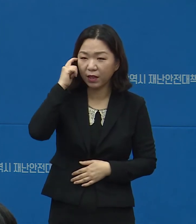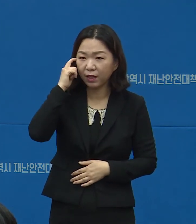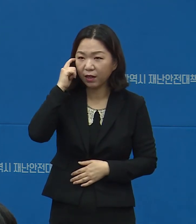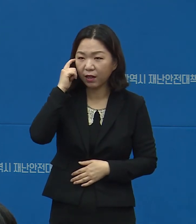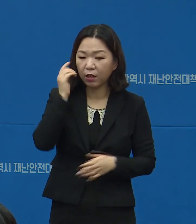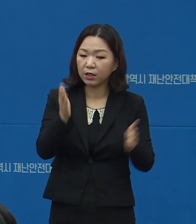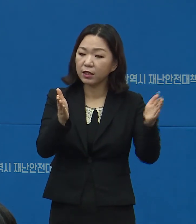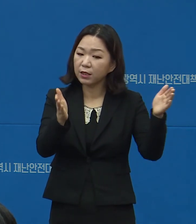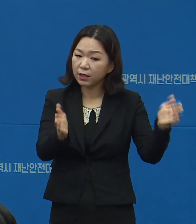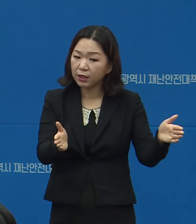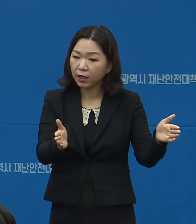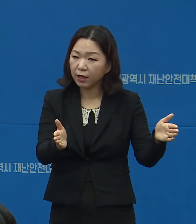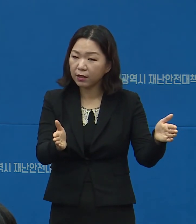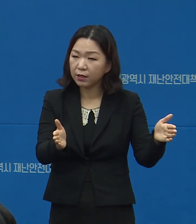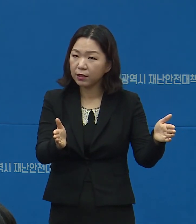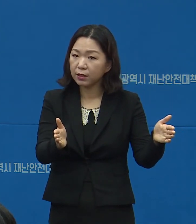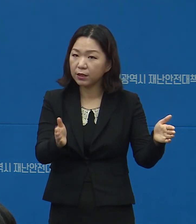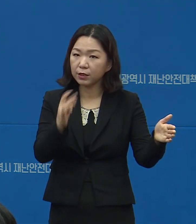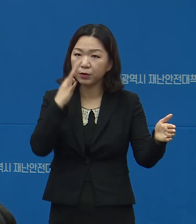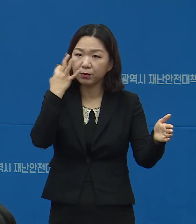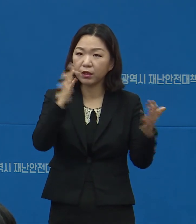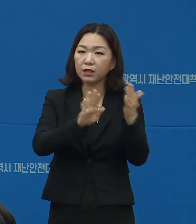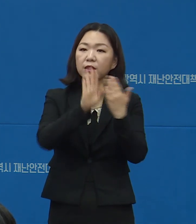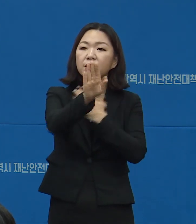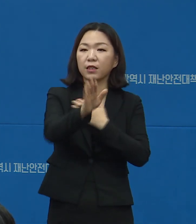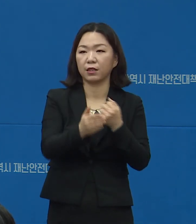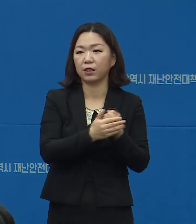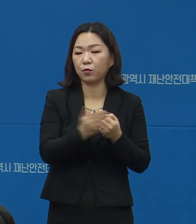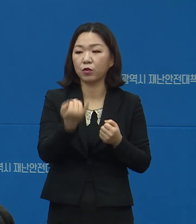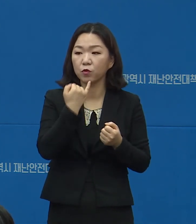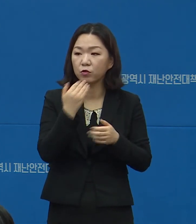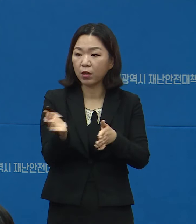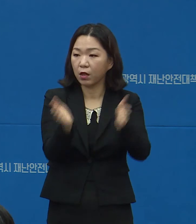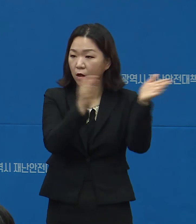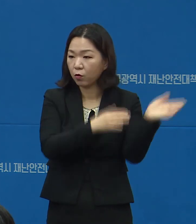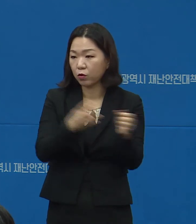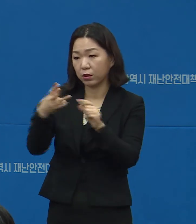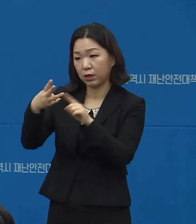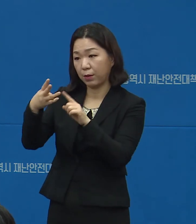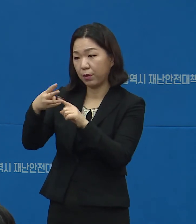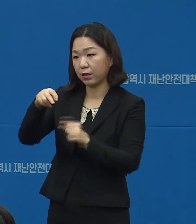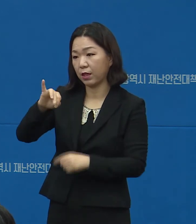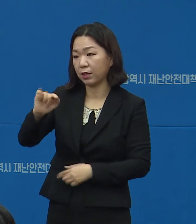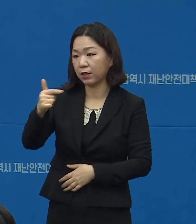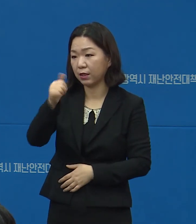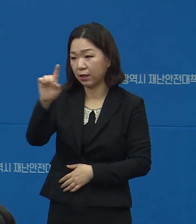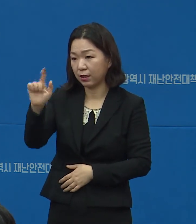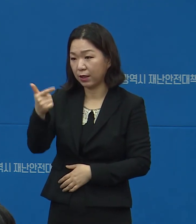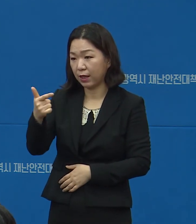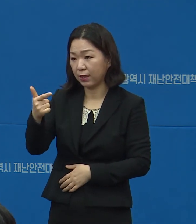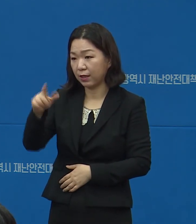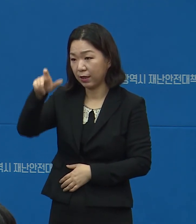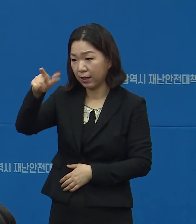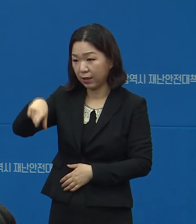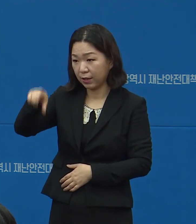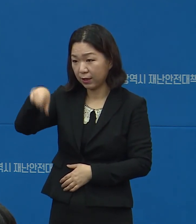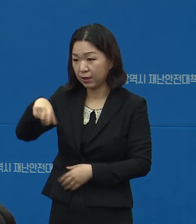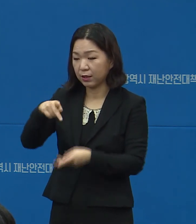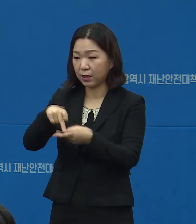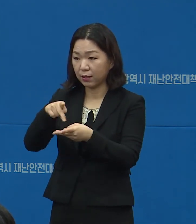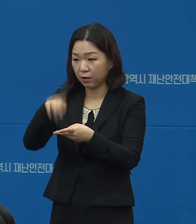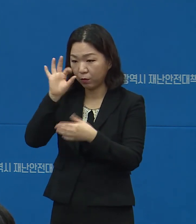일정 기간 저희가 최대 잠복기까지 시간이 끝났기 때문에 세 번째 사례인 신한카드 콜센터인 경우에는 저희가 조금